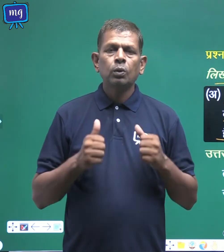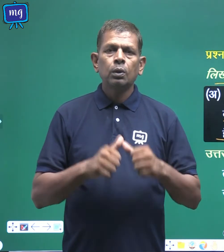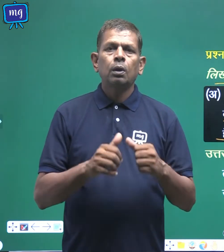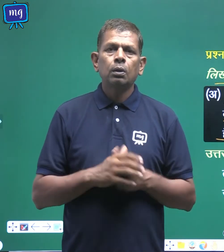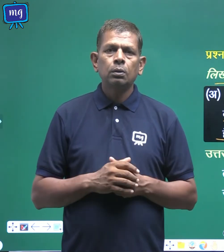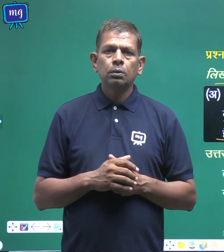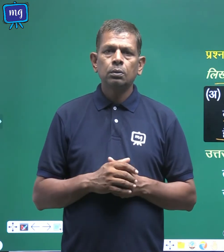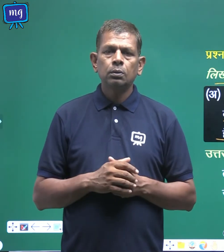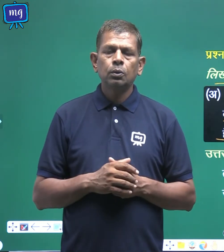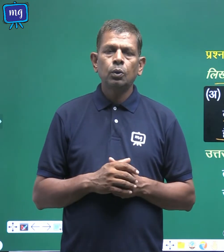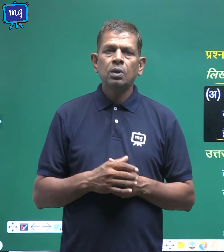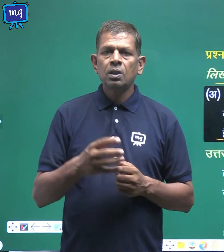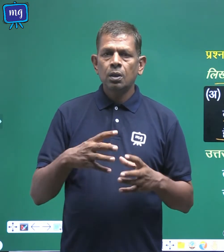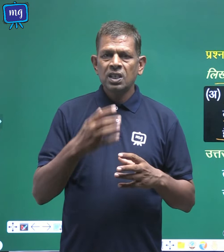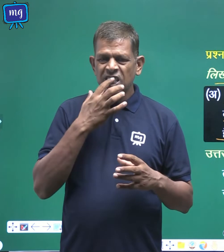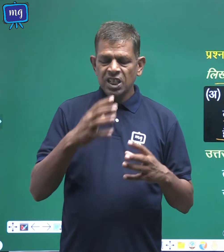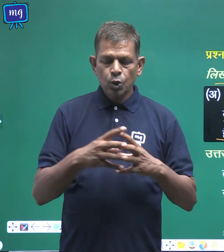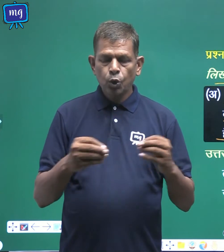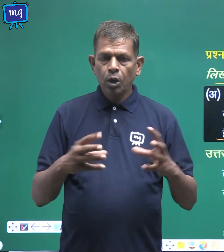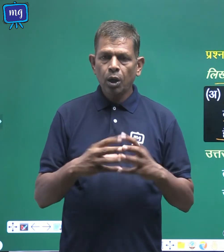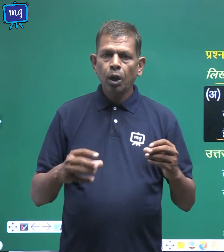उत्तर, रुई पौधे के